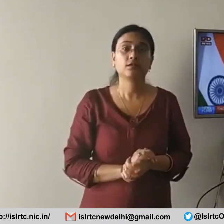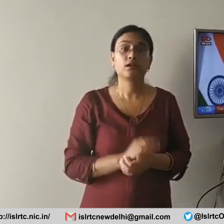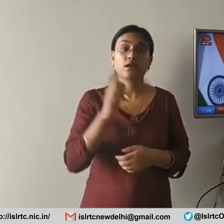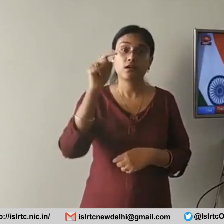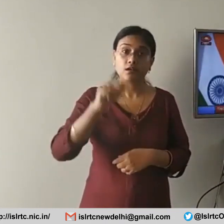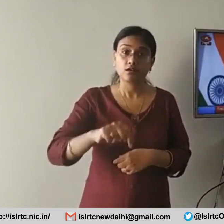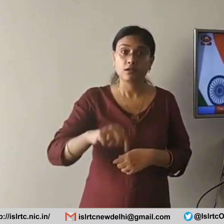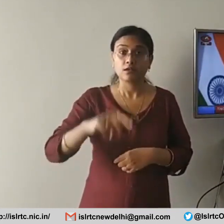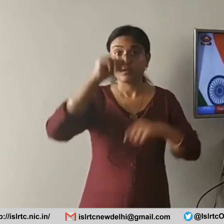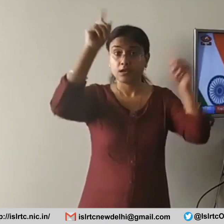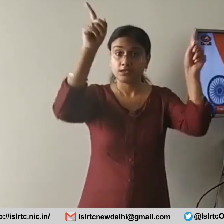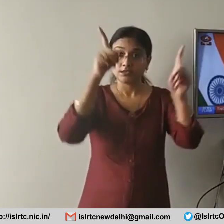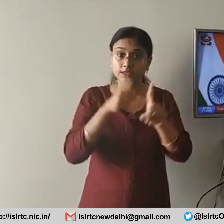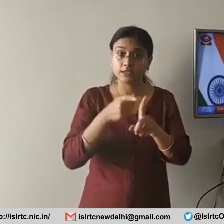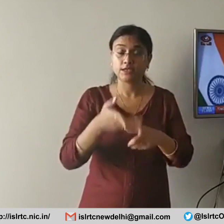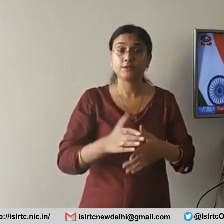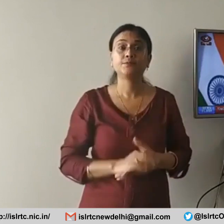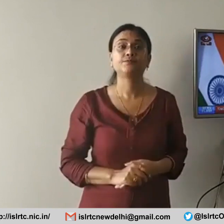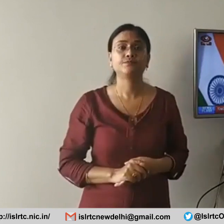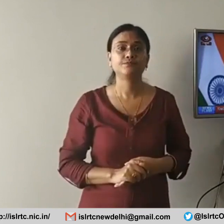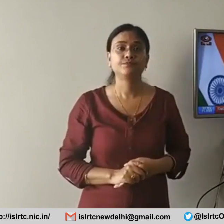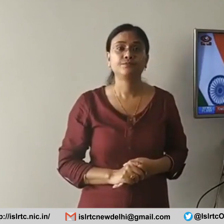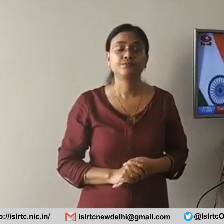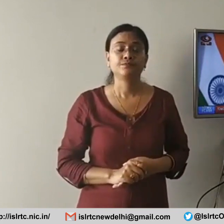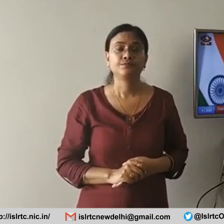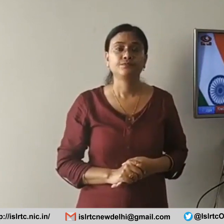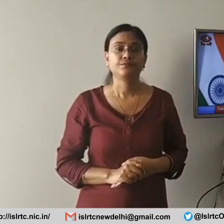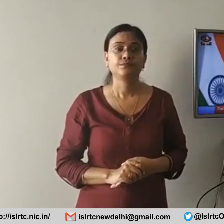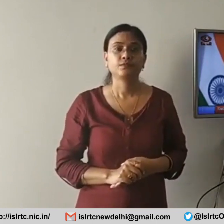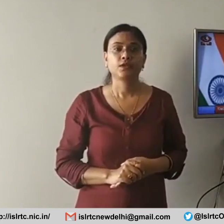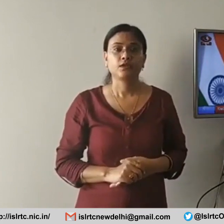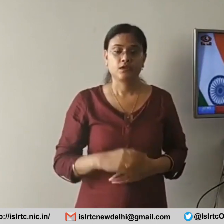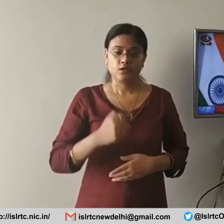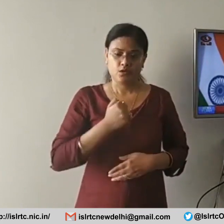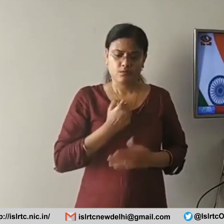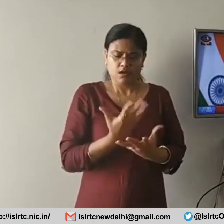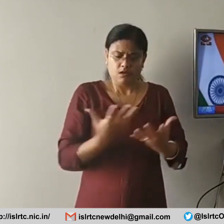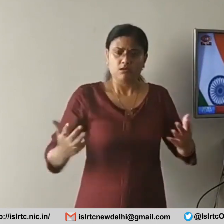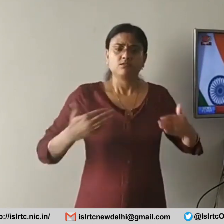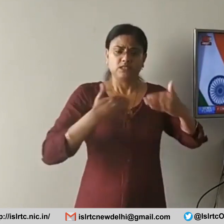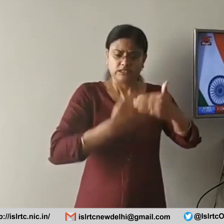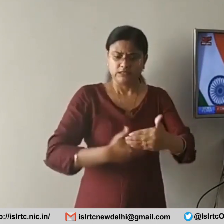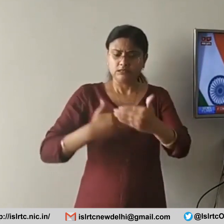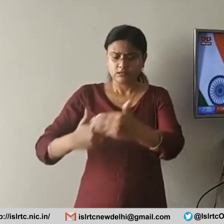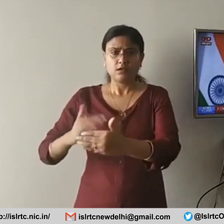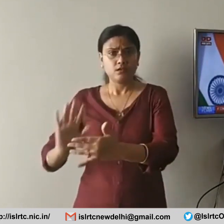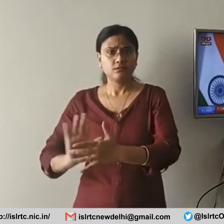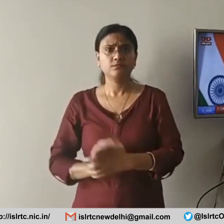आज भारत के पास भले सीमित संसाधन हो,